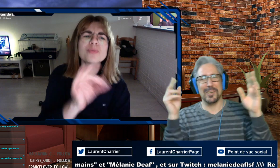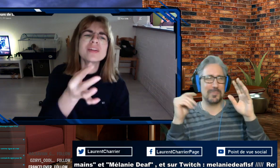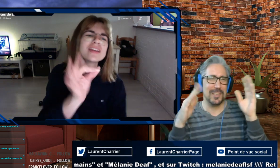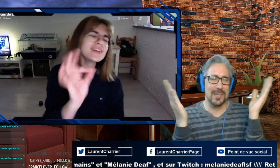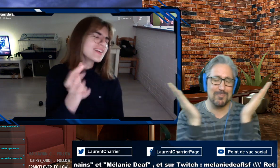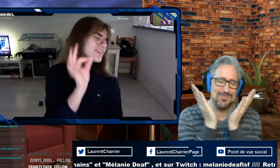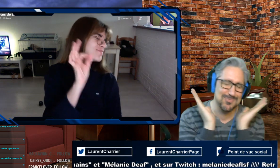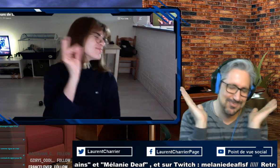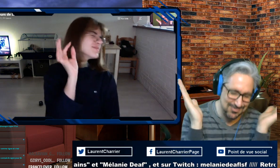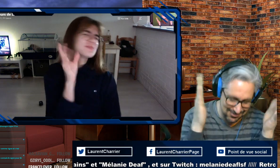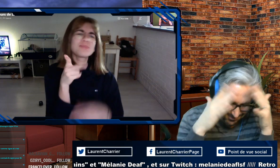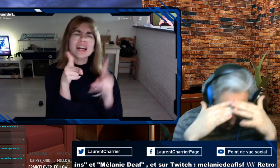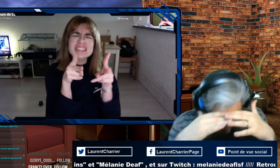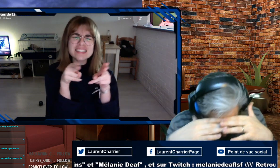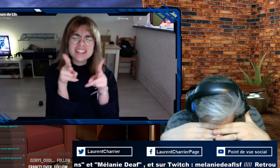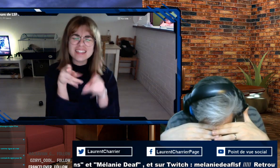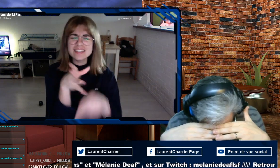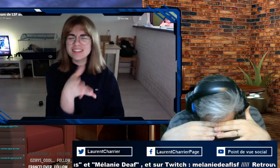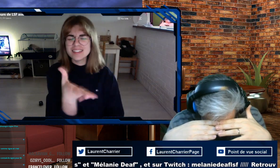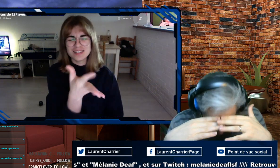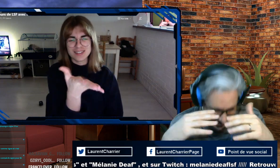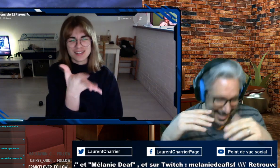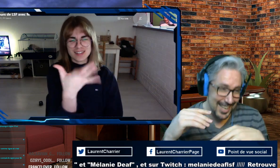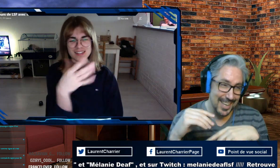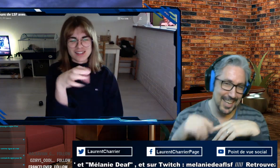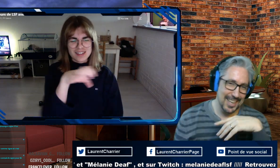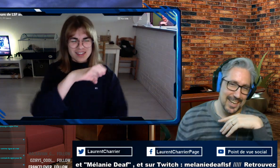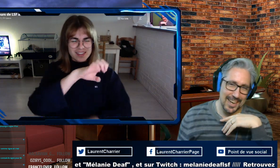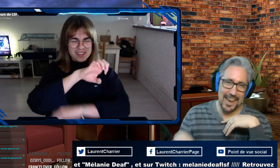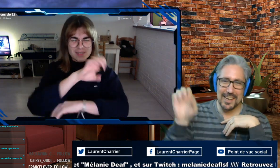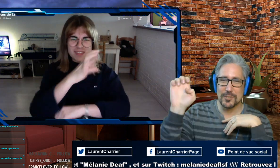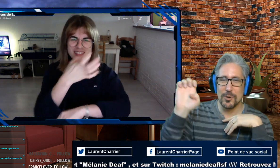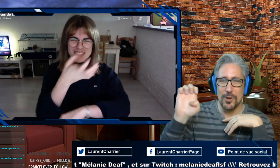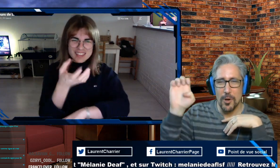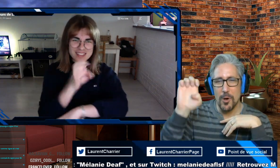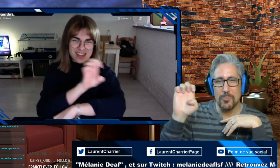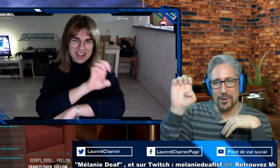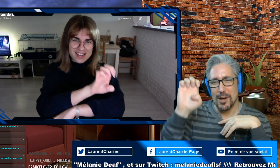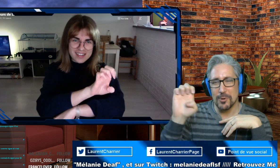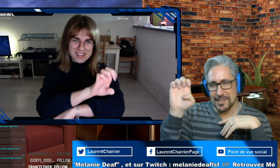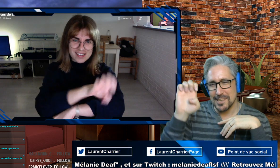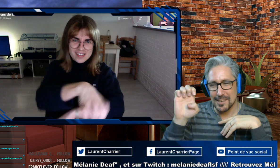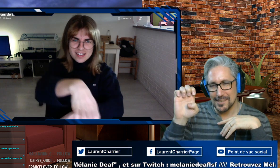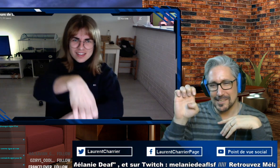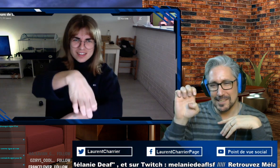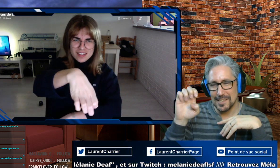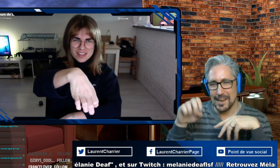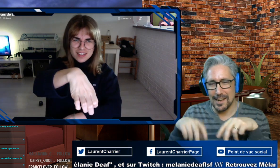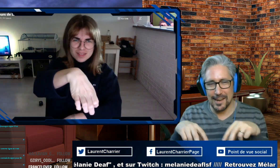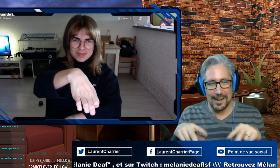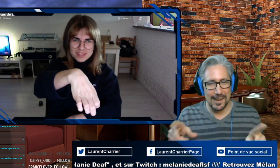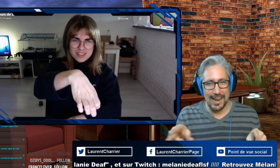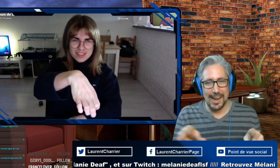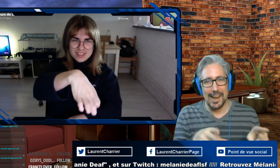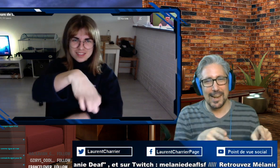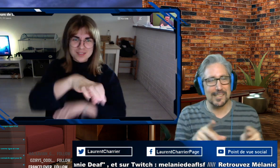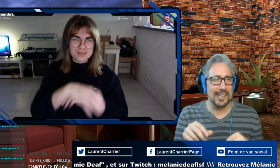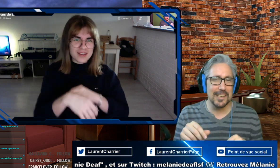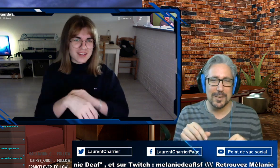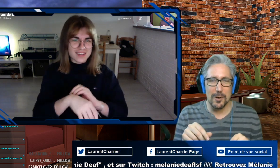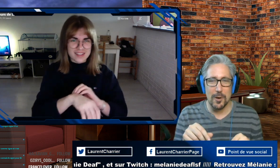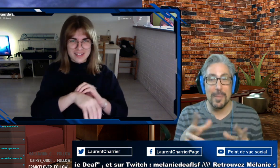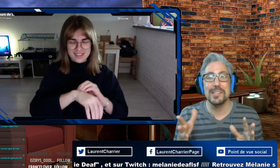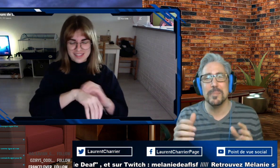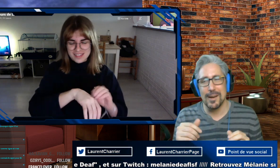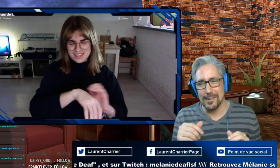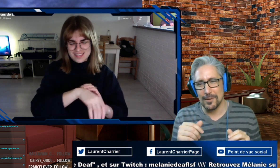Ah heure pour expliquer. oui, c'est la série. La lettre E pour la retenir, c'était la